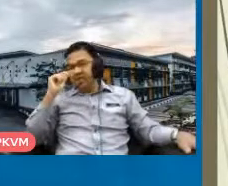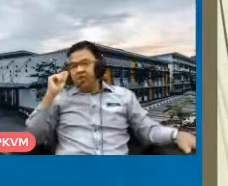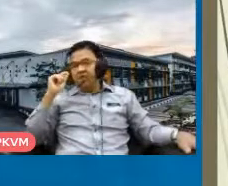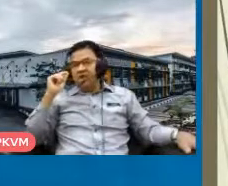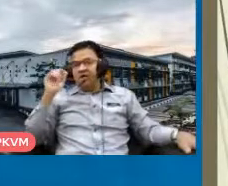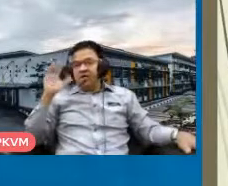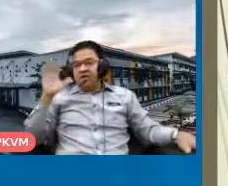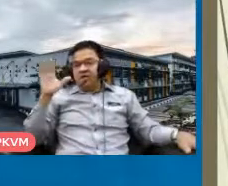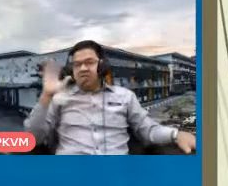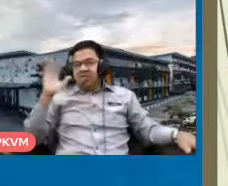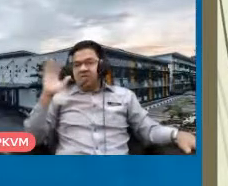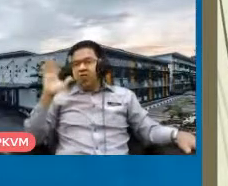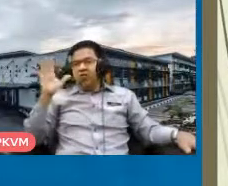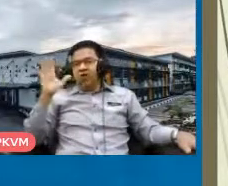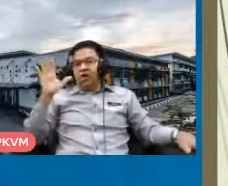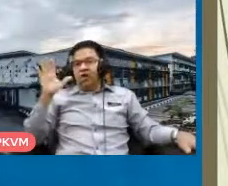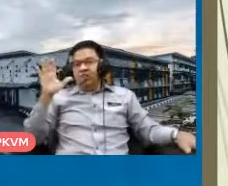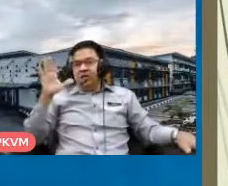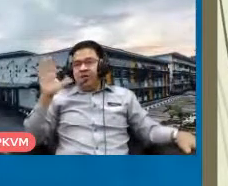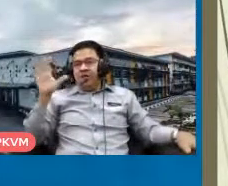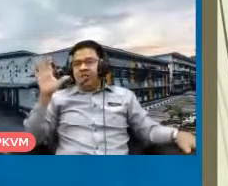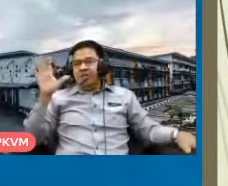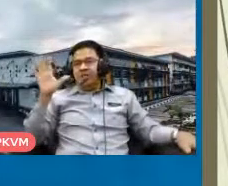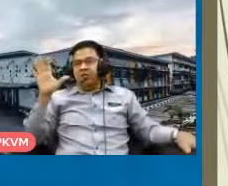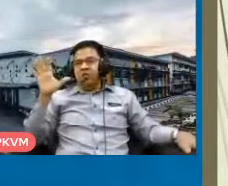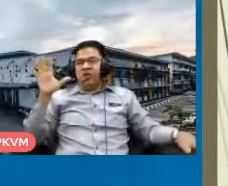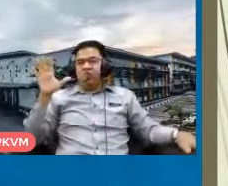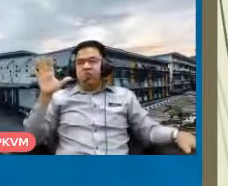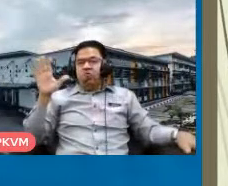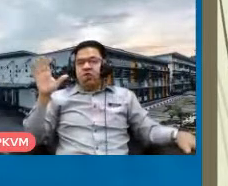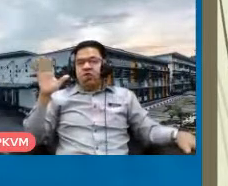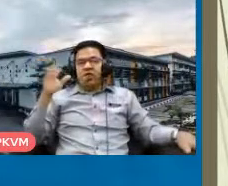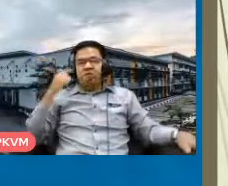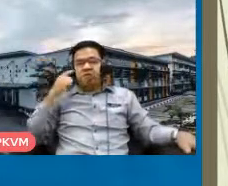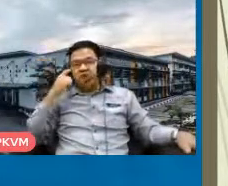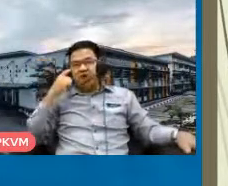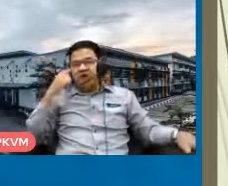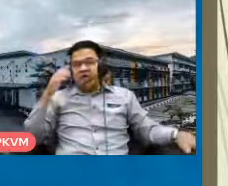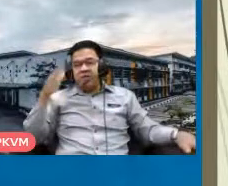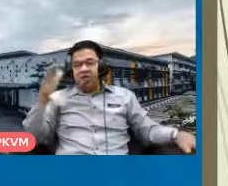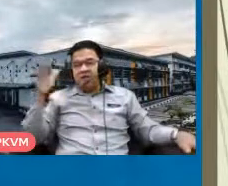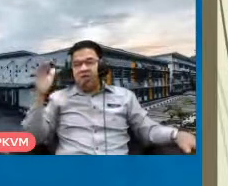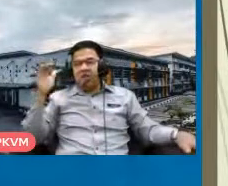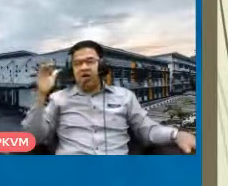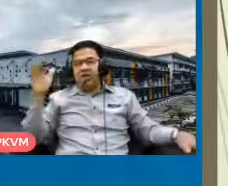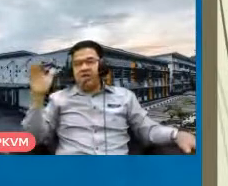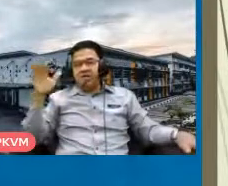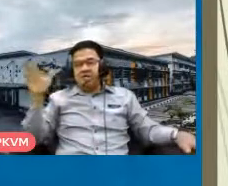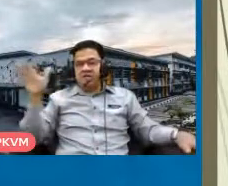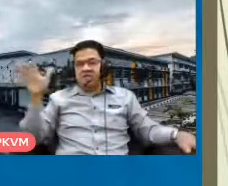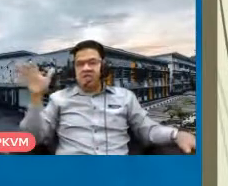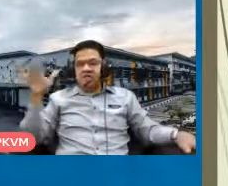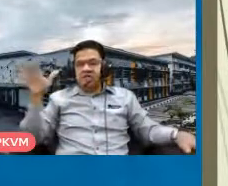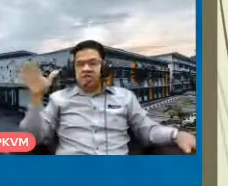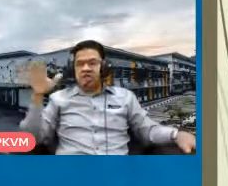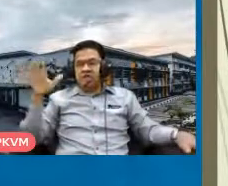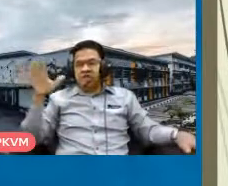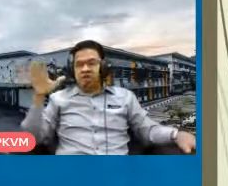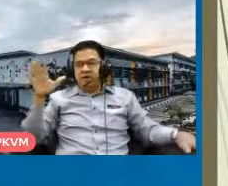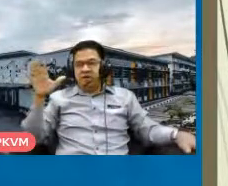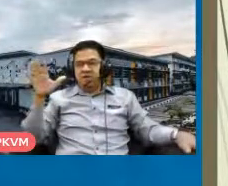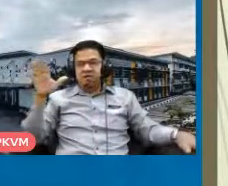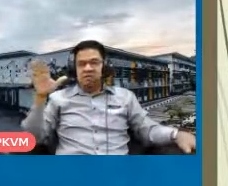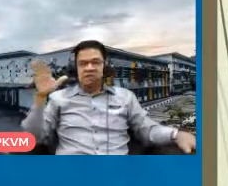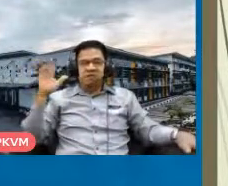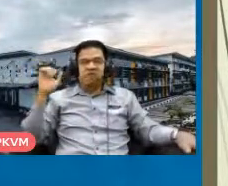kita nanti bye kita tengok pula a penglibatan kamu dalam kurikulum dan sukanada merekam arcade Iya nanti ya